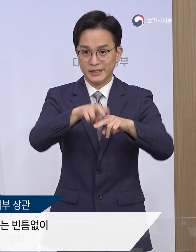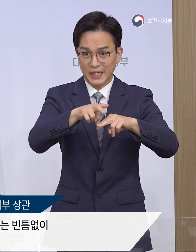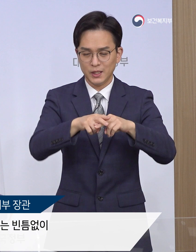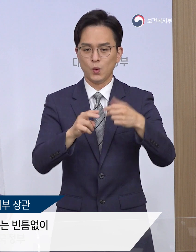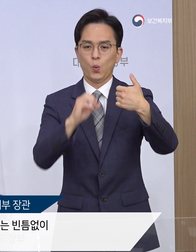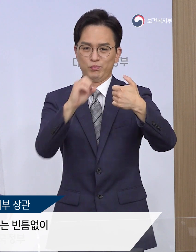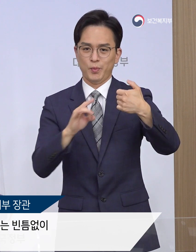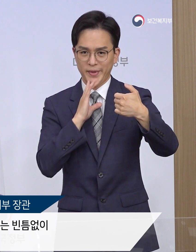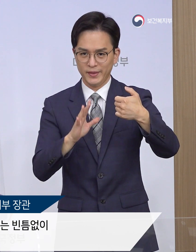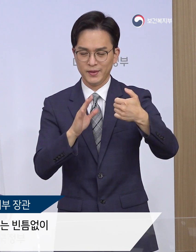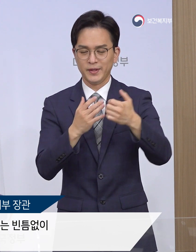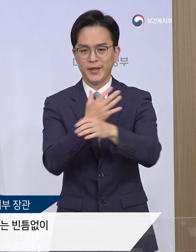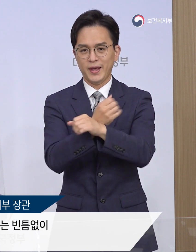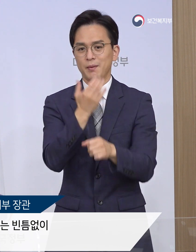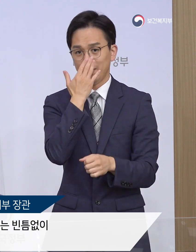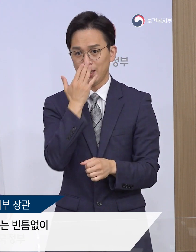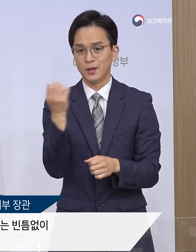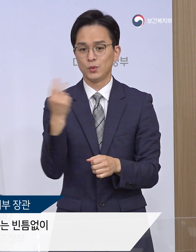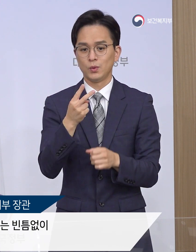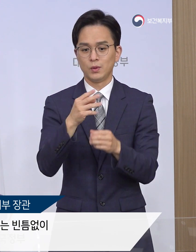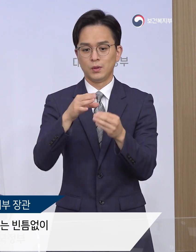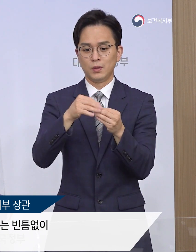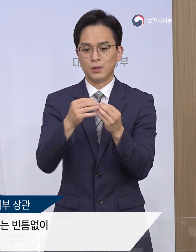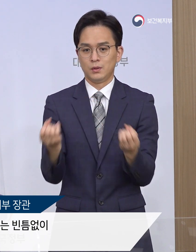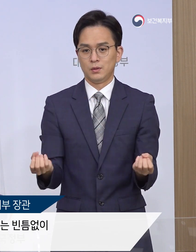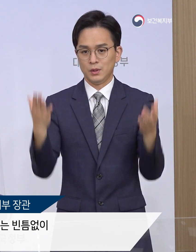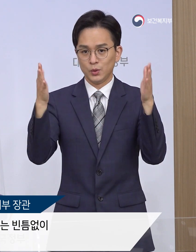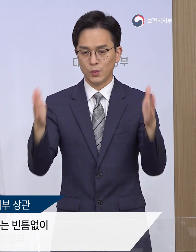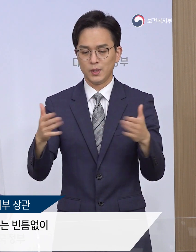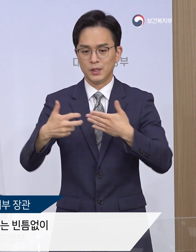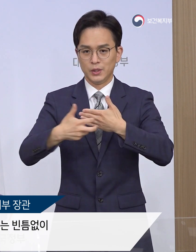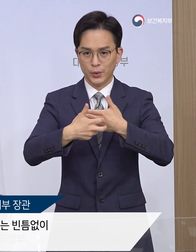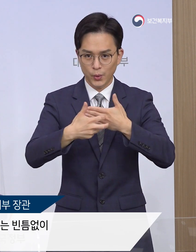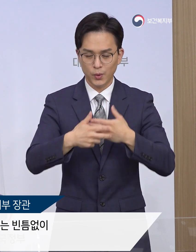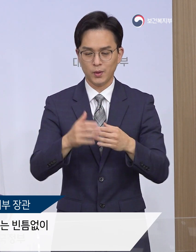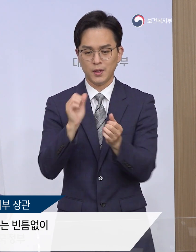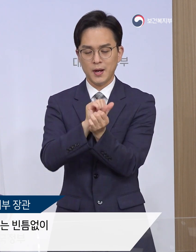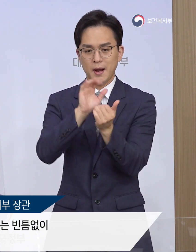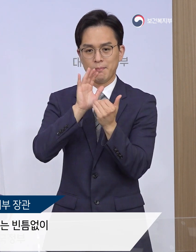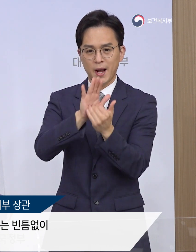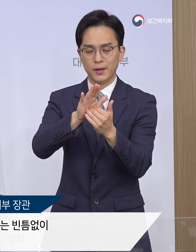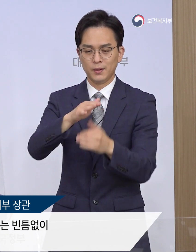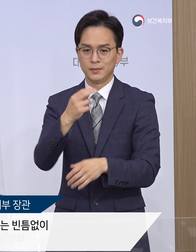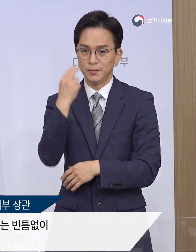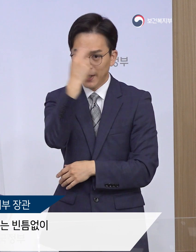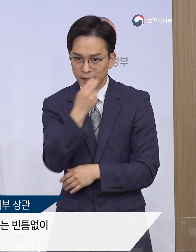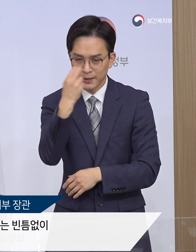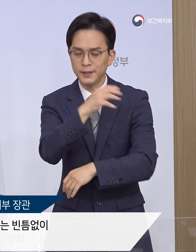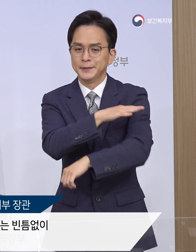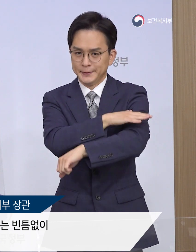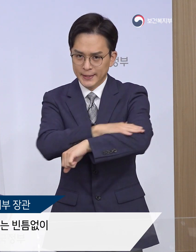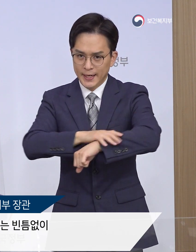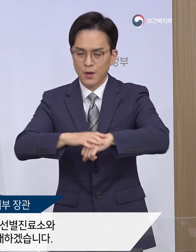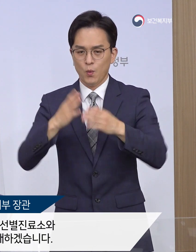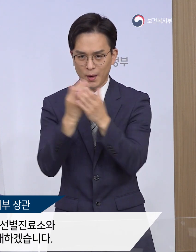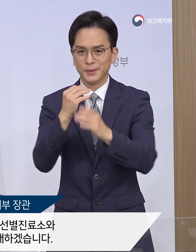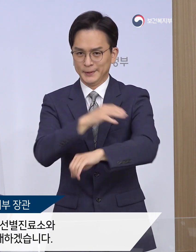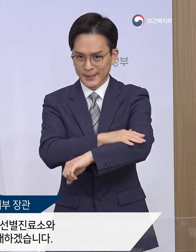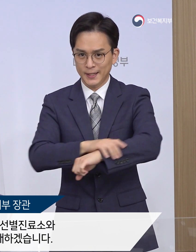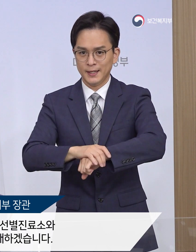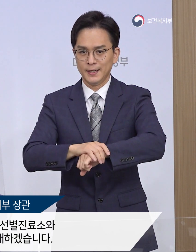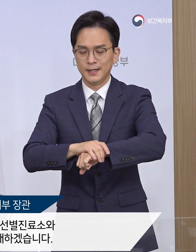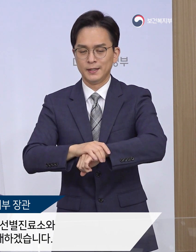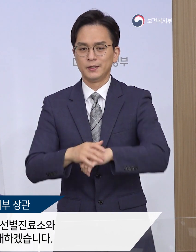연휴 기간에도 방역과 의료 대응 체계는 빈틈없이 운영되도록 만전을 기하겠습니다.